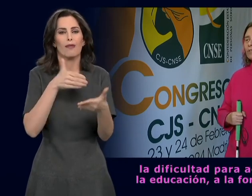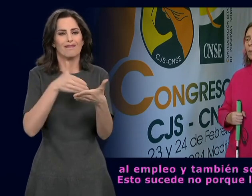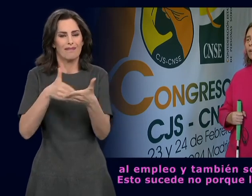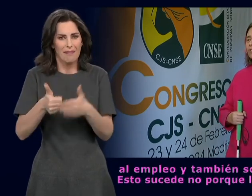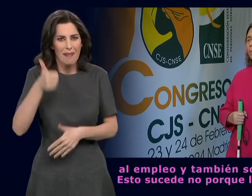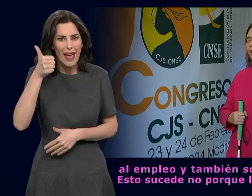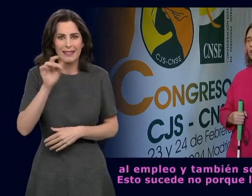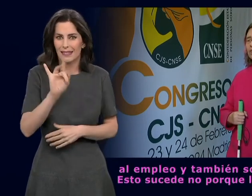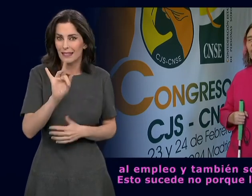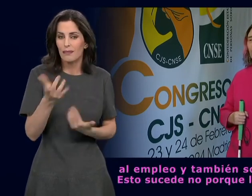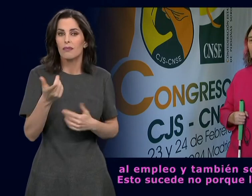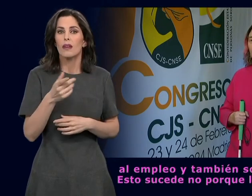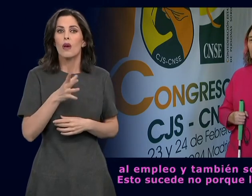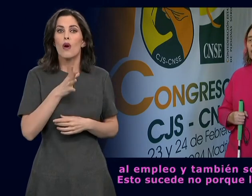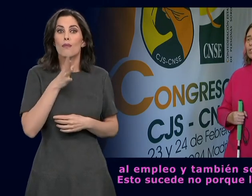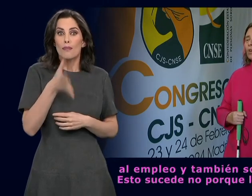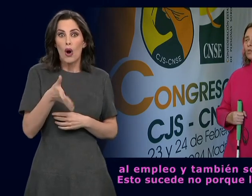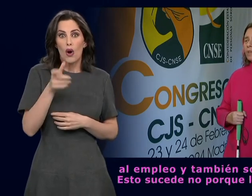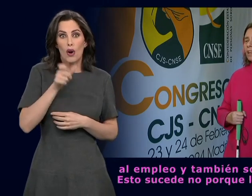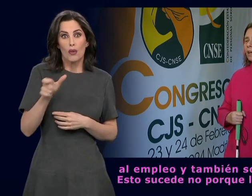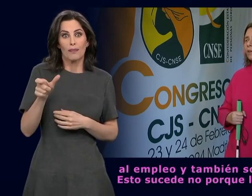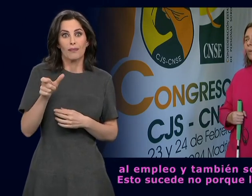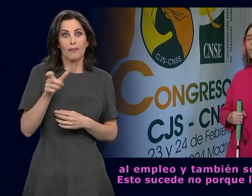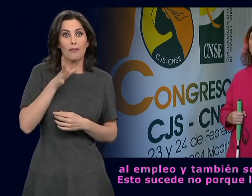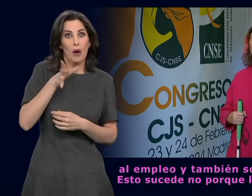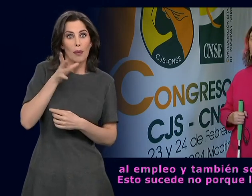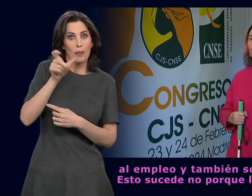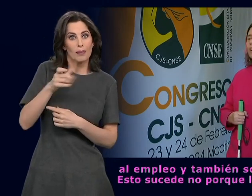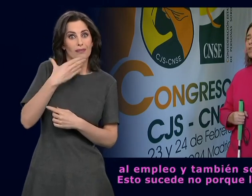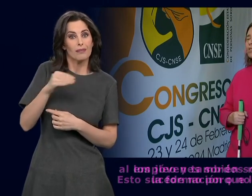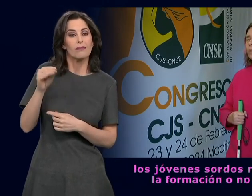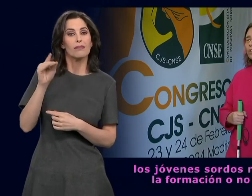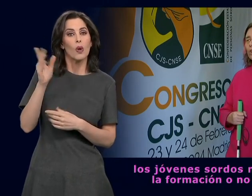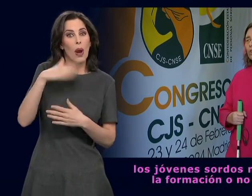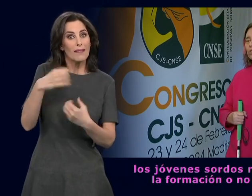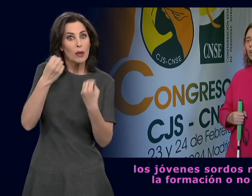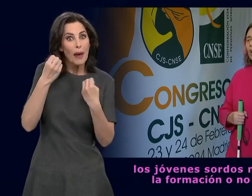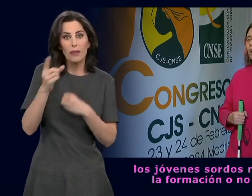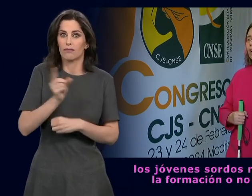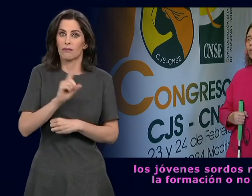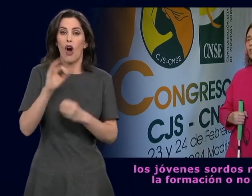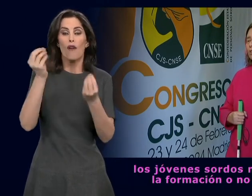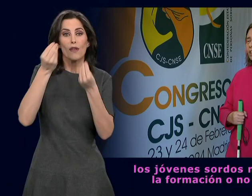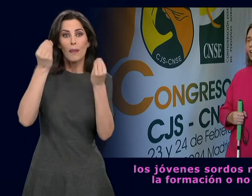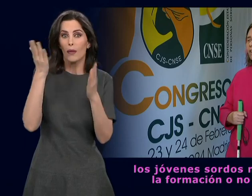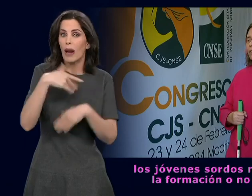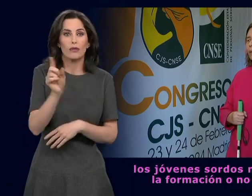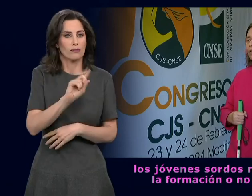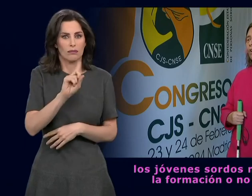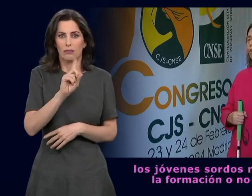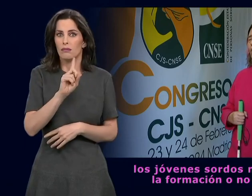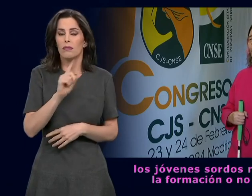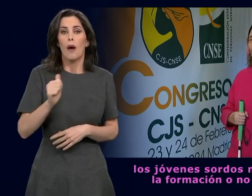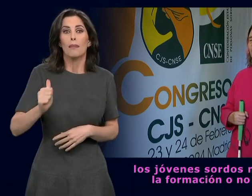al empleo también son mayores. Esto sucede no porque las personas, los jóvenes sordos, no tengan la